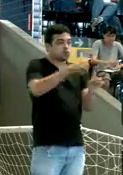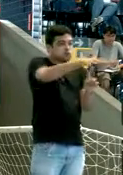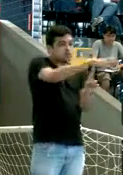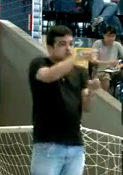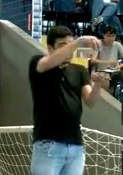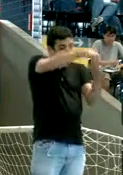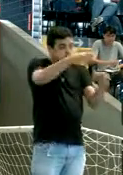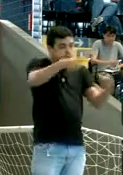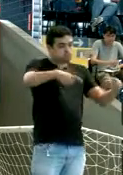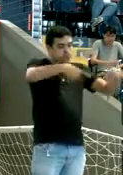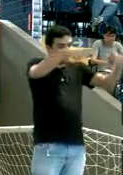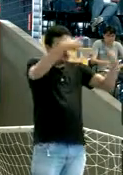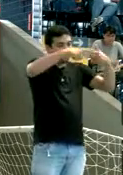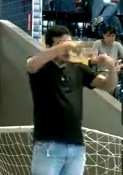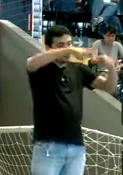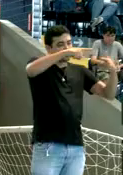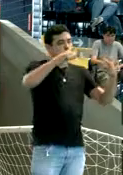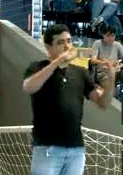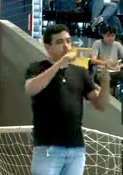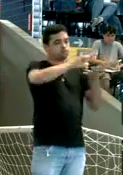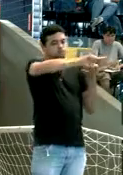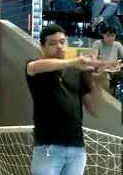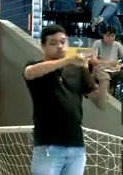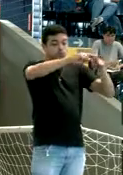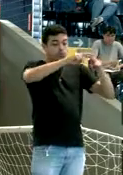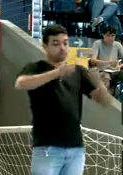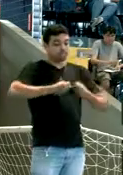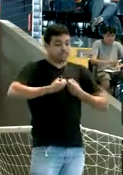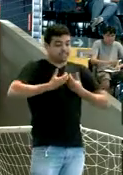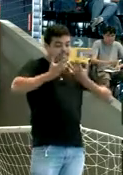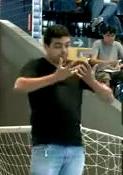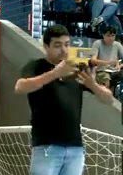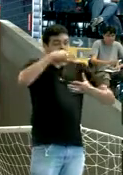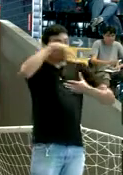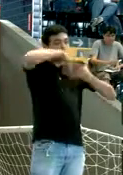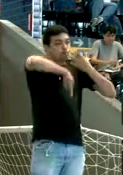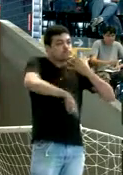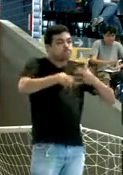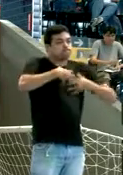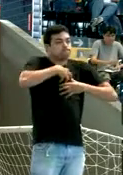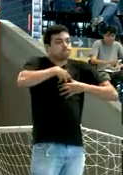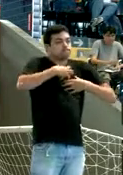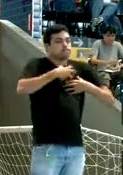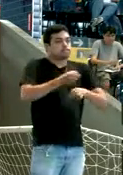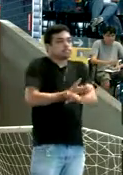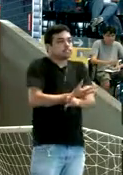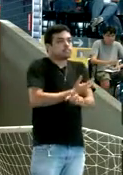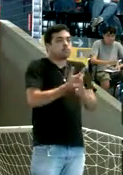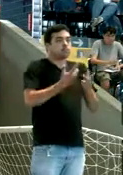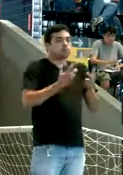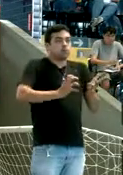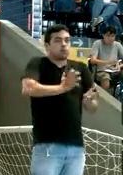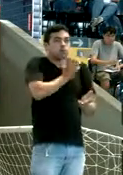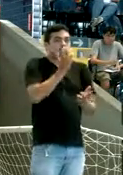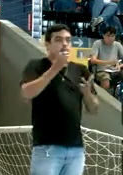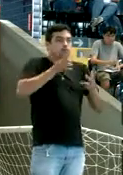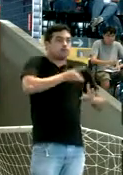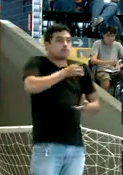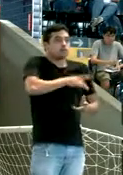guerra. Mas tudo aquilo que expressasse um sentimento profundo do ser humano, horror, desespero,